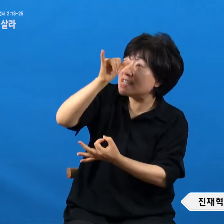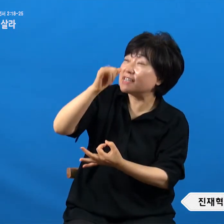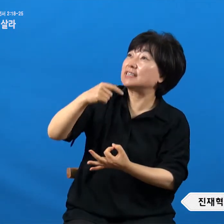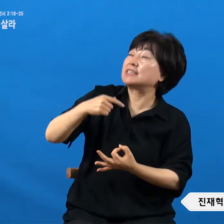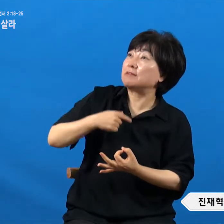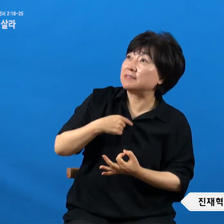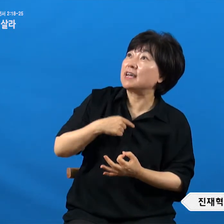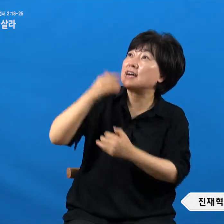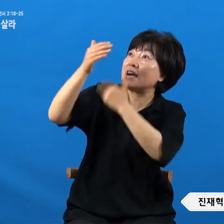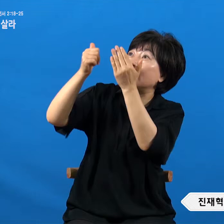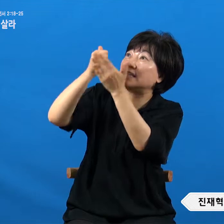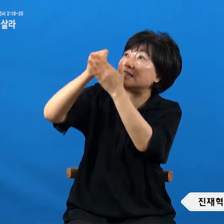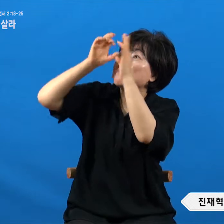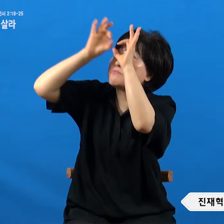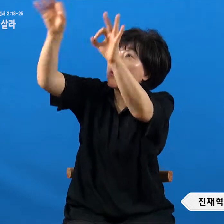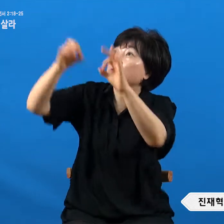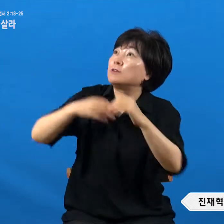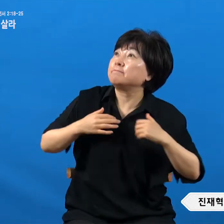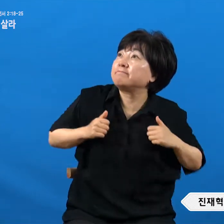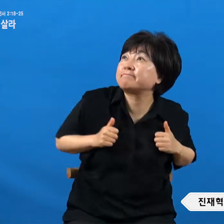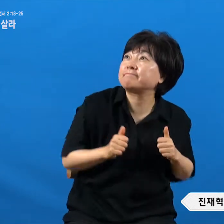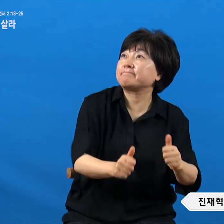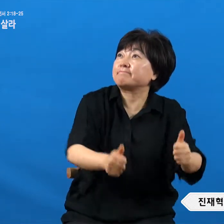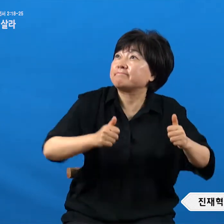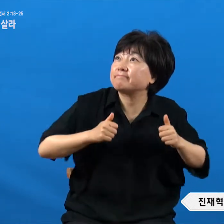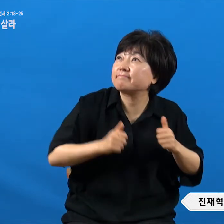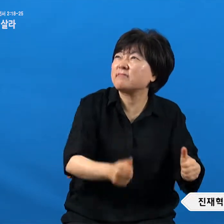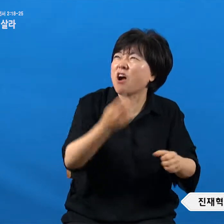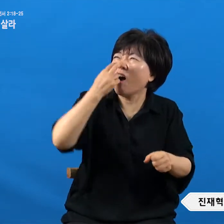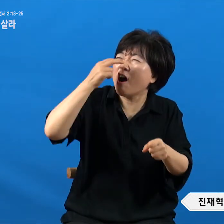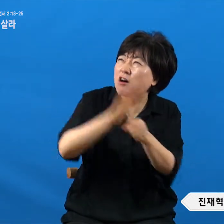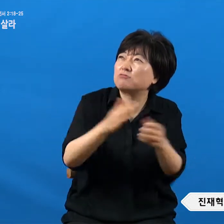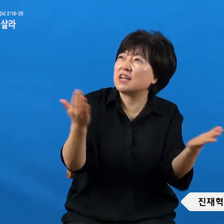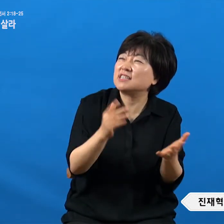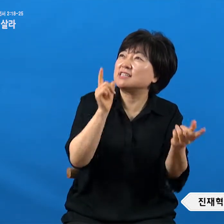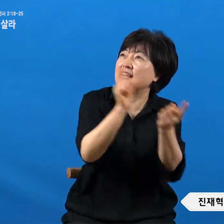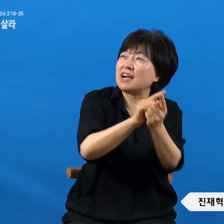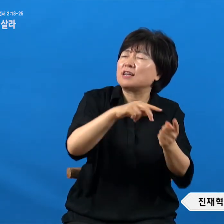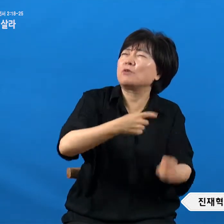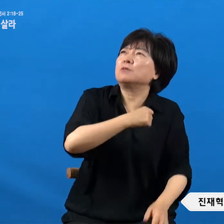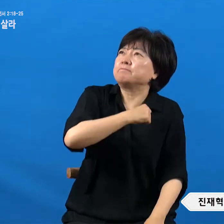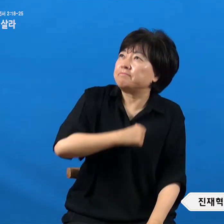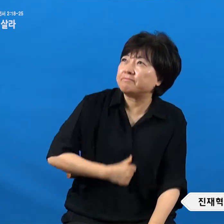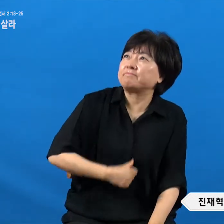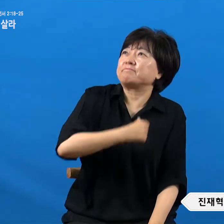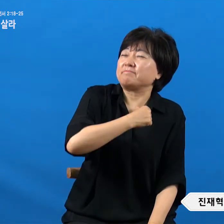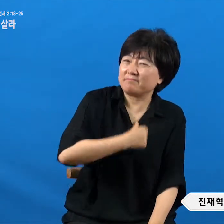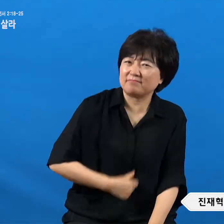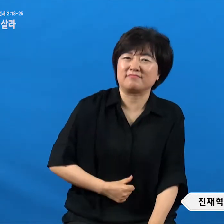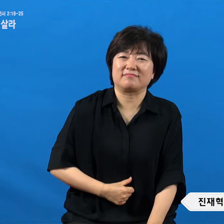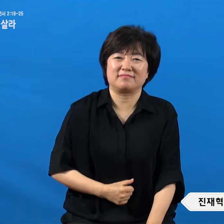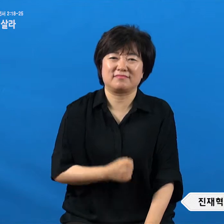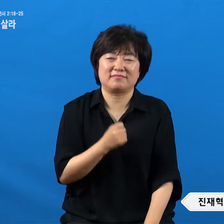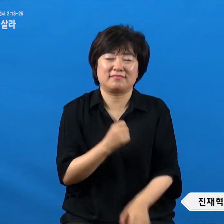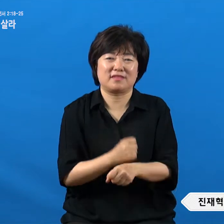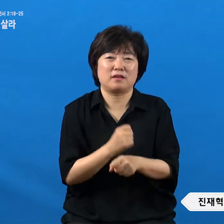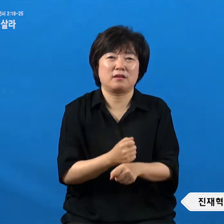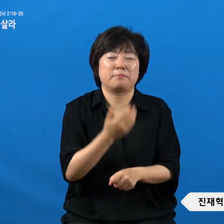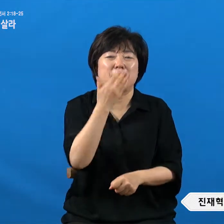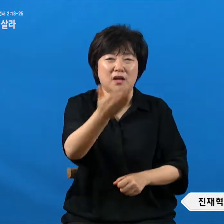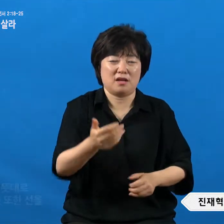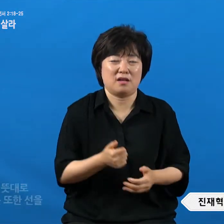순복하고 인내하라 라고 말씀하고 계시는 것을 봅니다. 그래서 4장 19절에